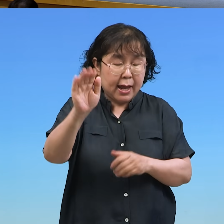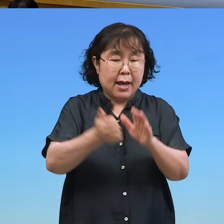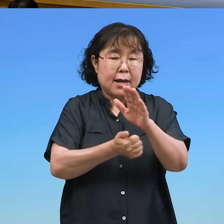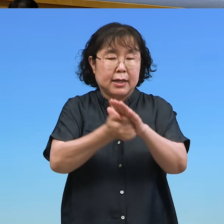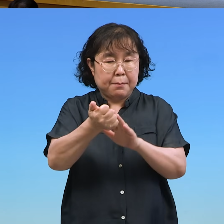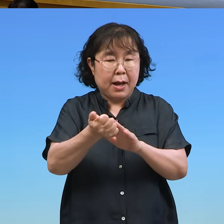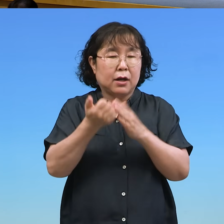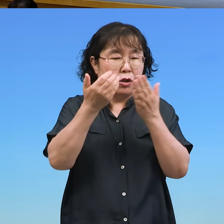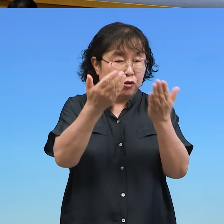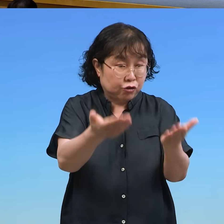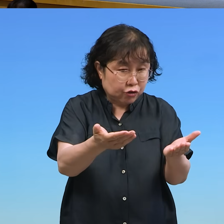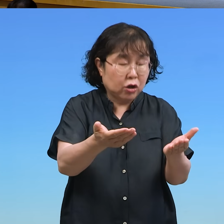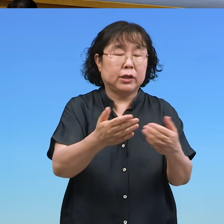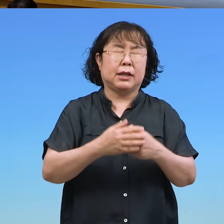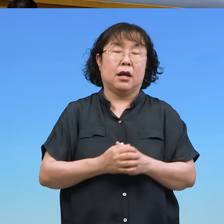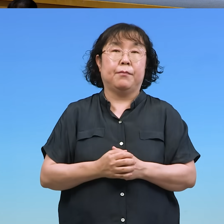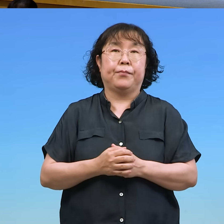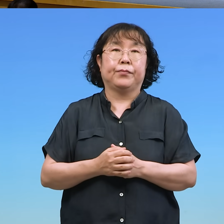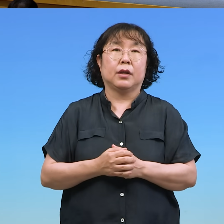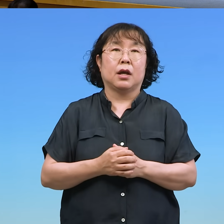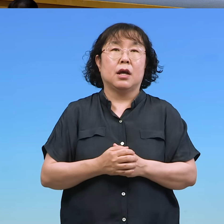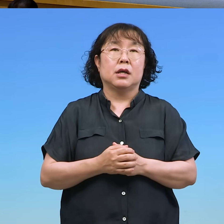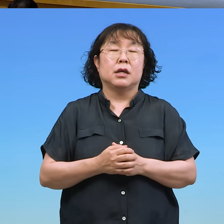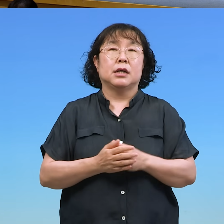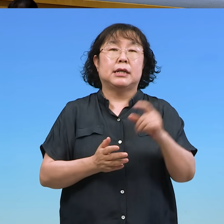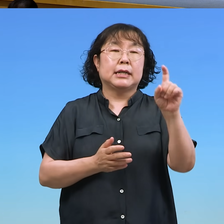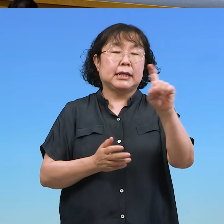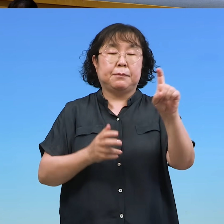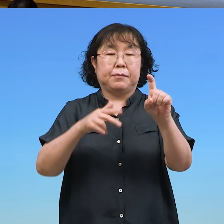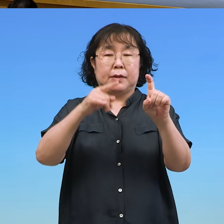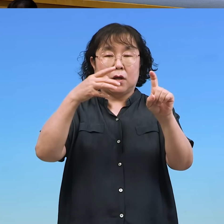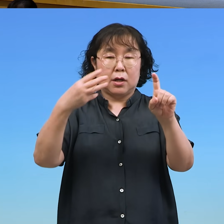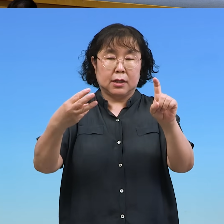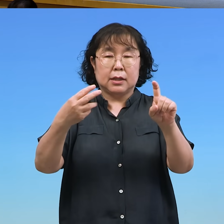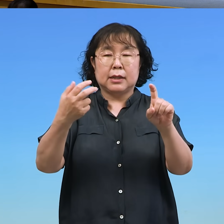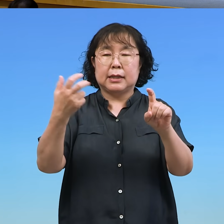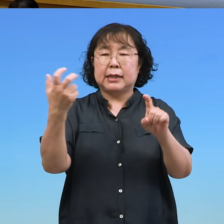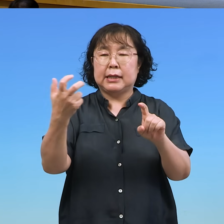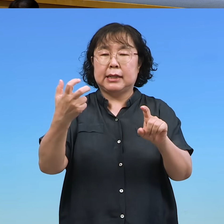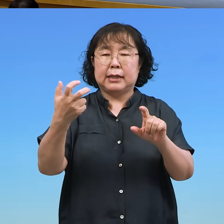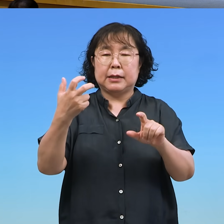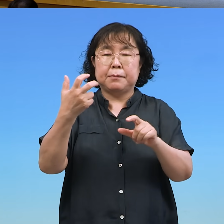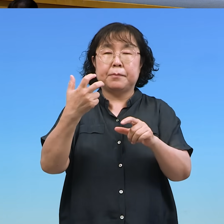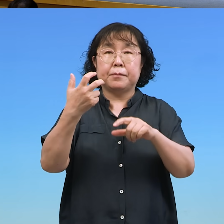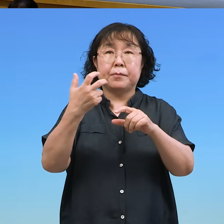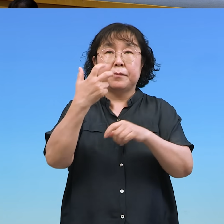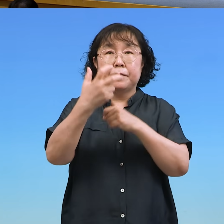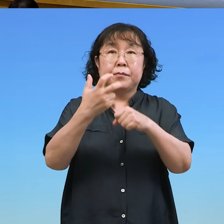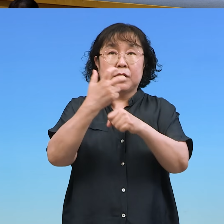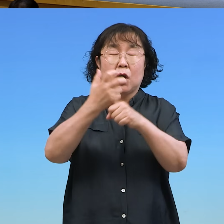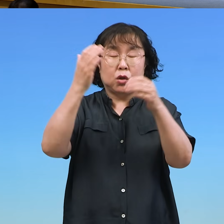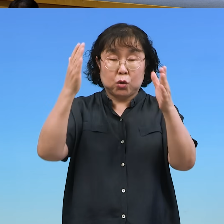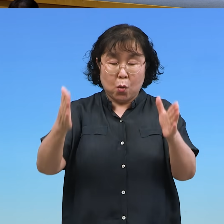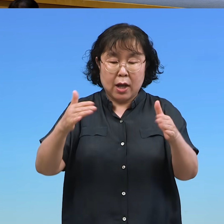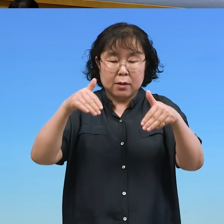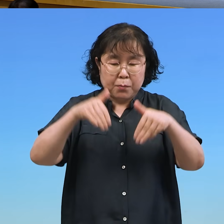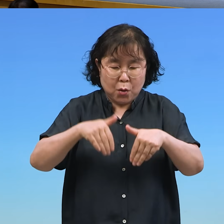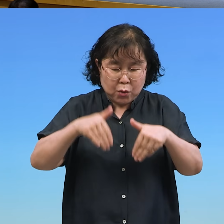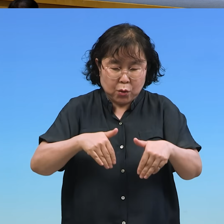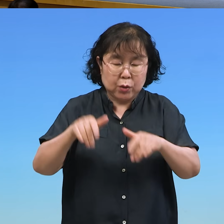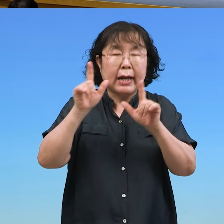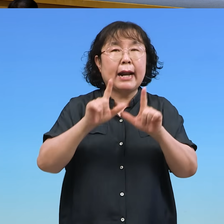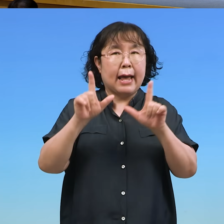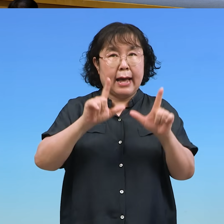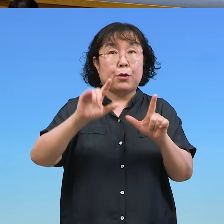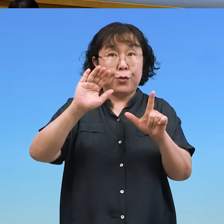이 10절 말씀이 이제 일어나게 될 사실, 그 팩트에 대한 말씀이라면 이 11절 말씀은